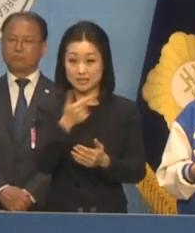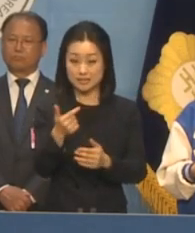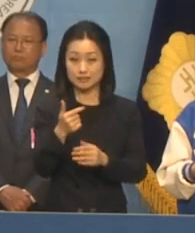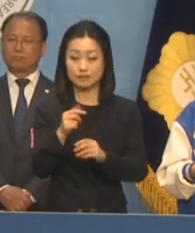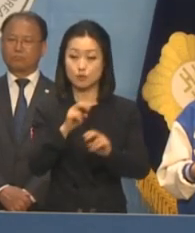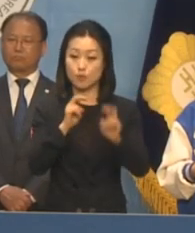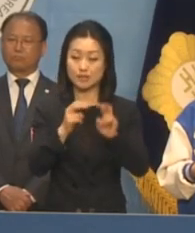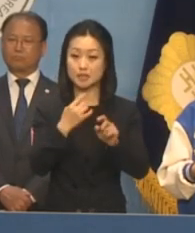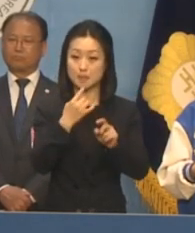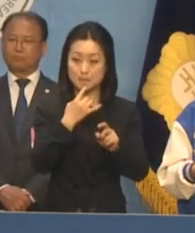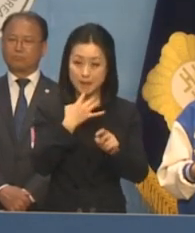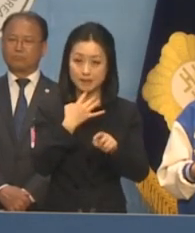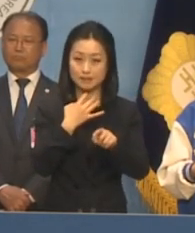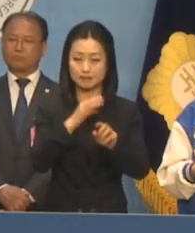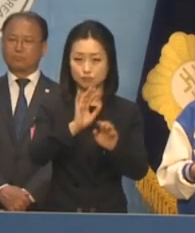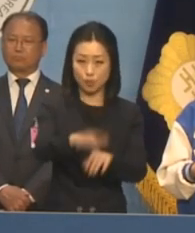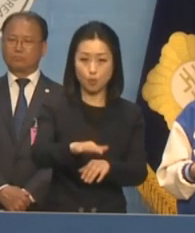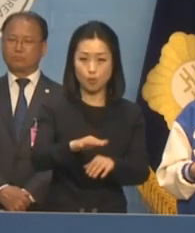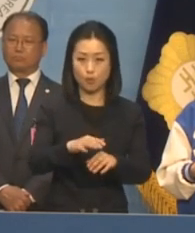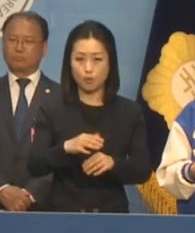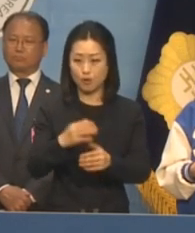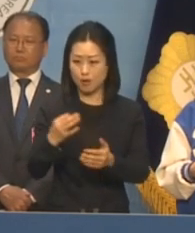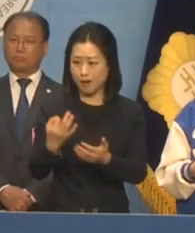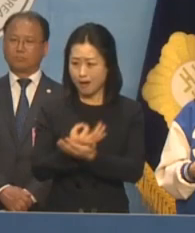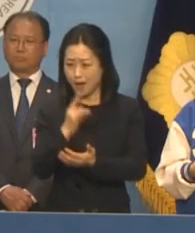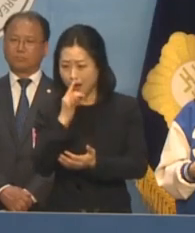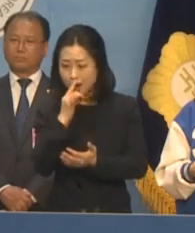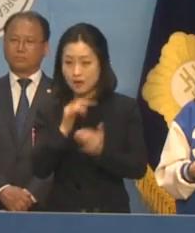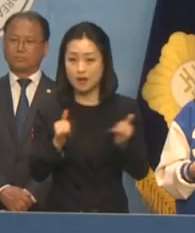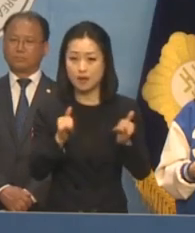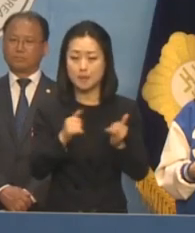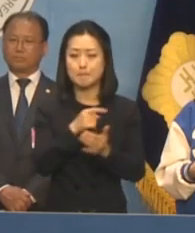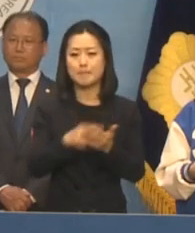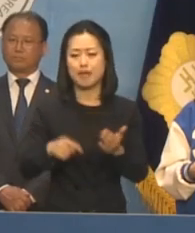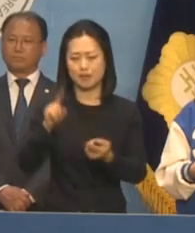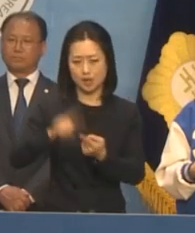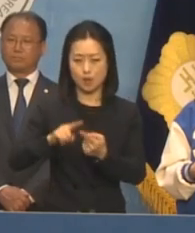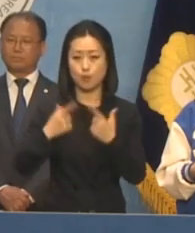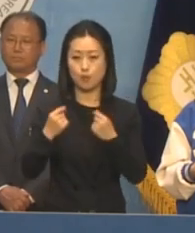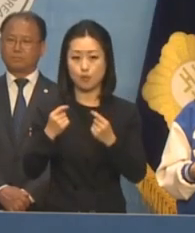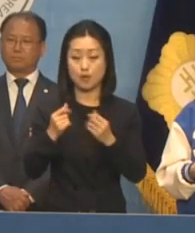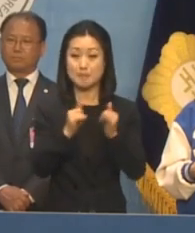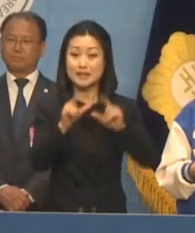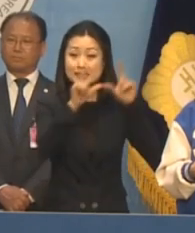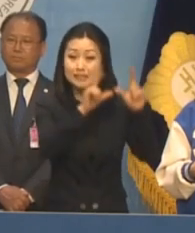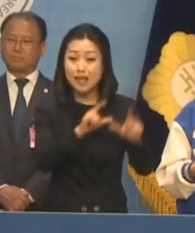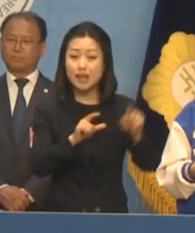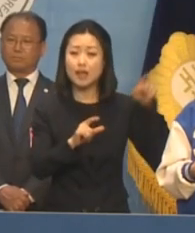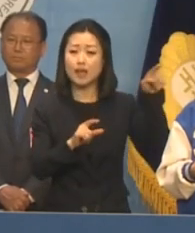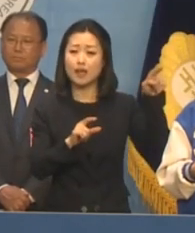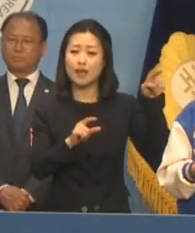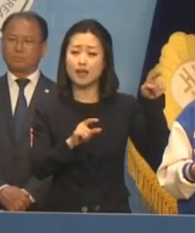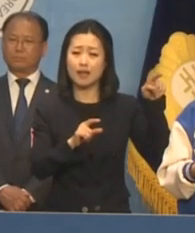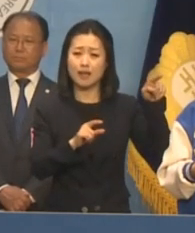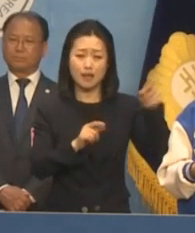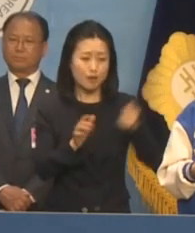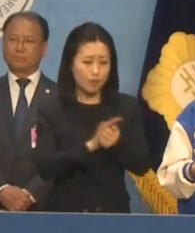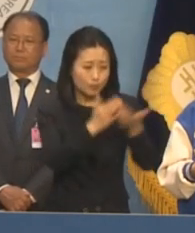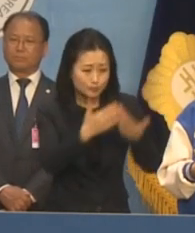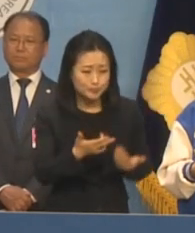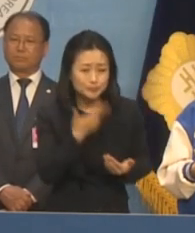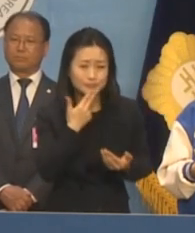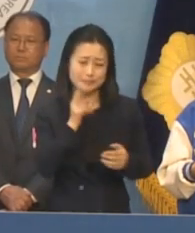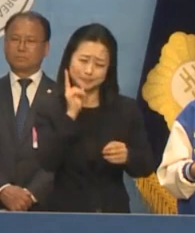버리고 정 어고 있 민생에 무능할뿐 아니라 비정하고 잔한 정권입니다